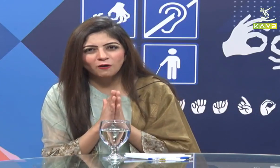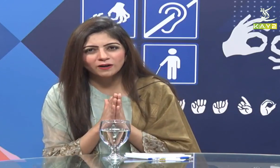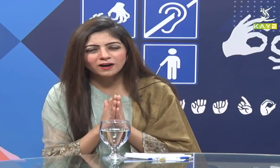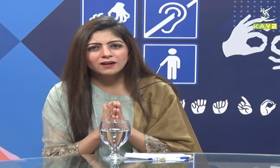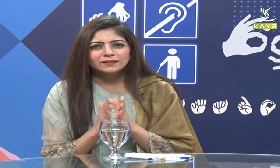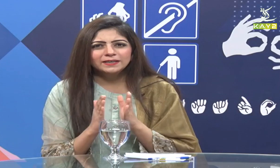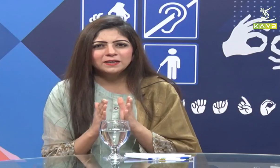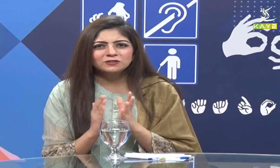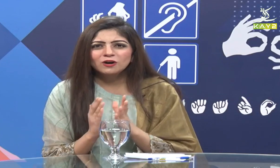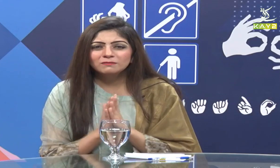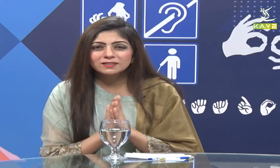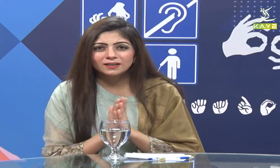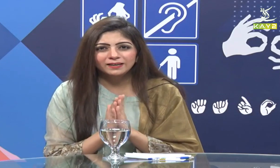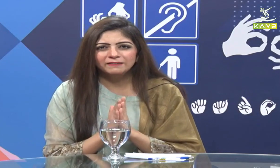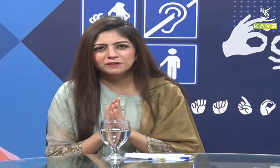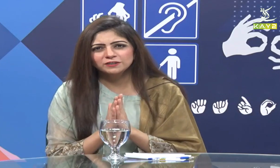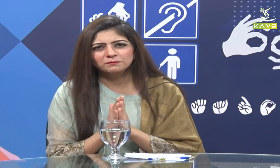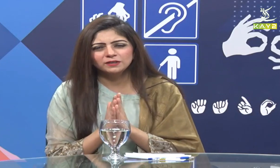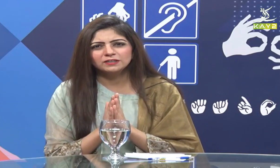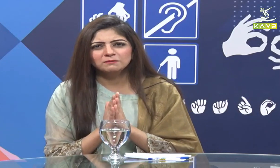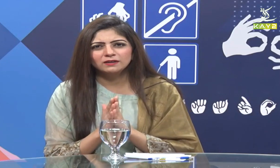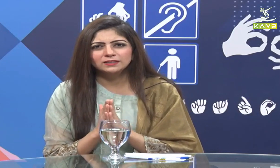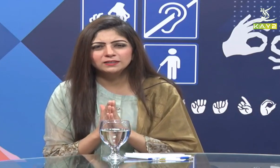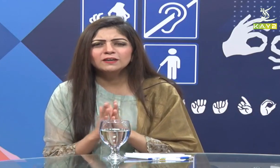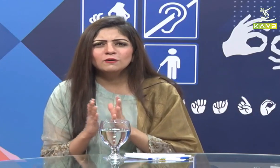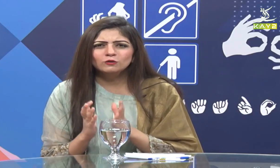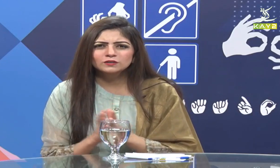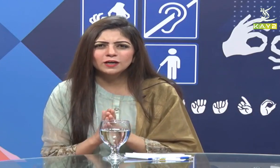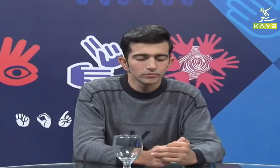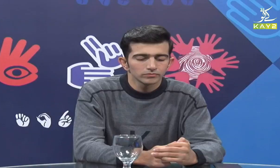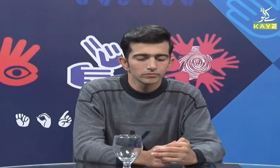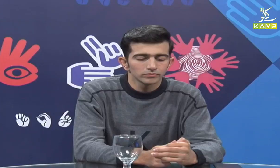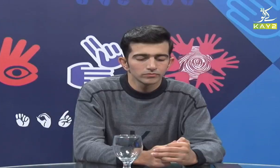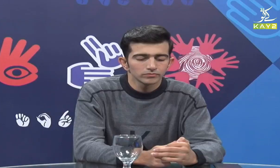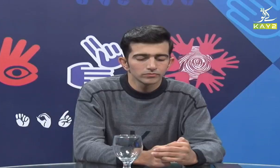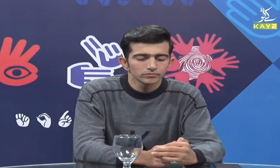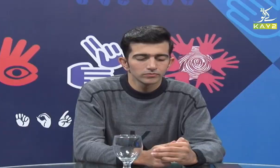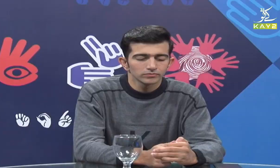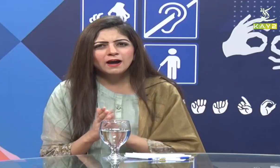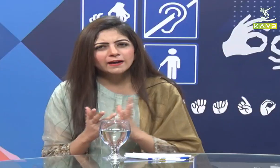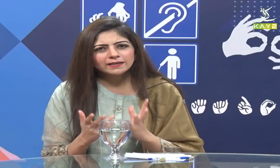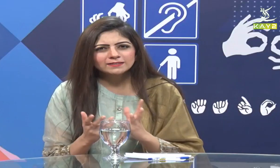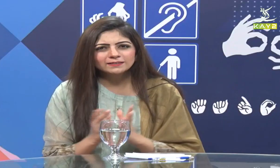होगा कि जो हमने साइन लैंग्वेज इंटरप्रेटर की बात की थी उसका रोल कितना ज़रूरी है। अगर इसी